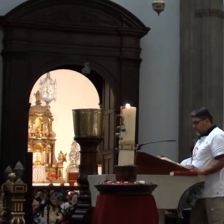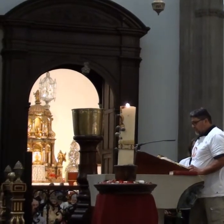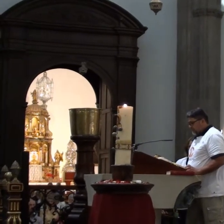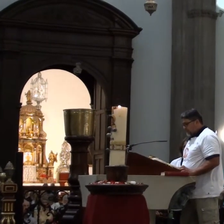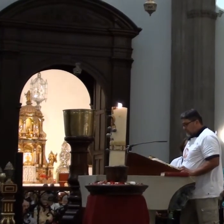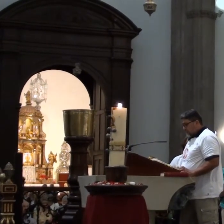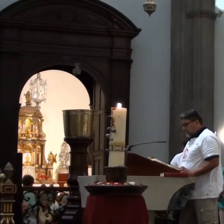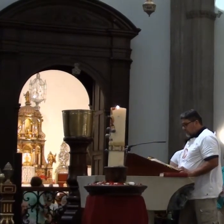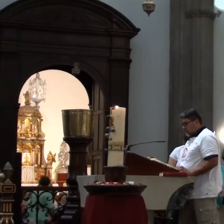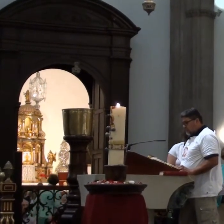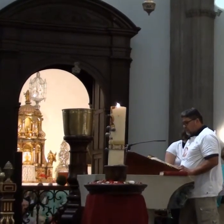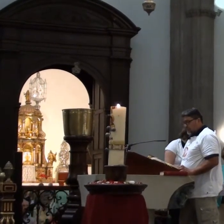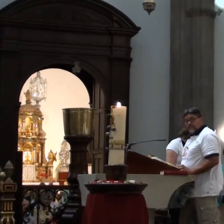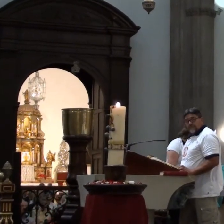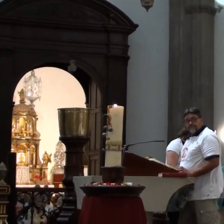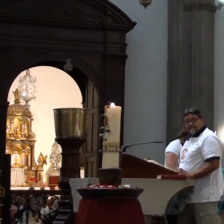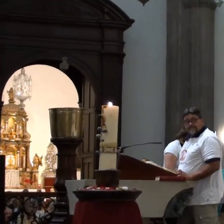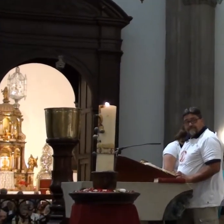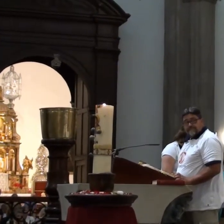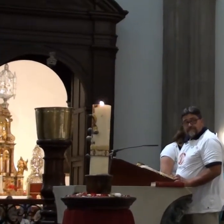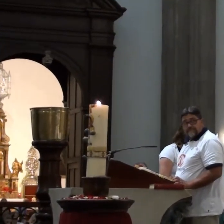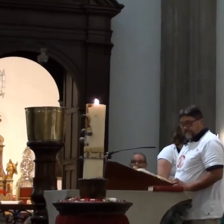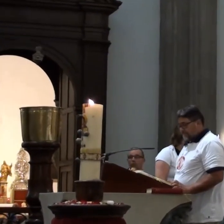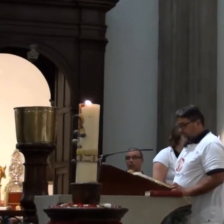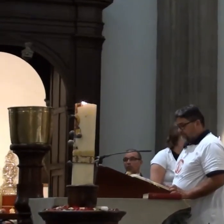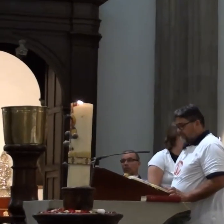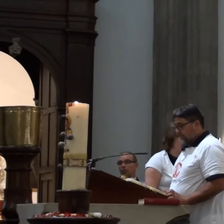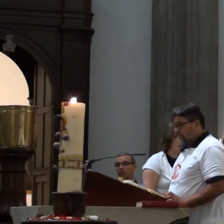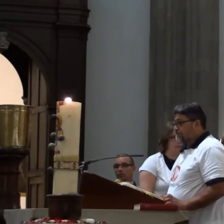por el papa nos ponemos de